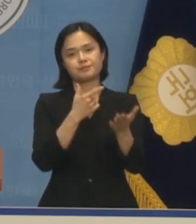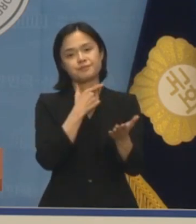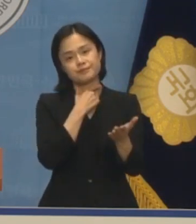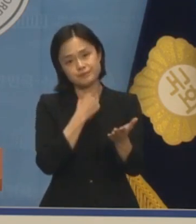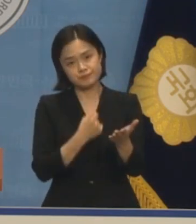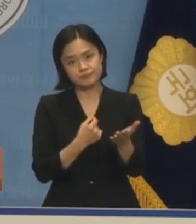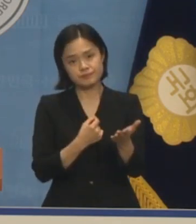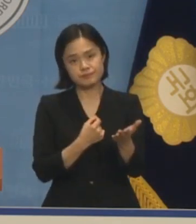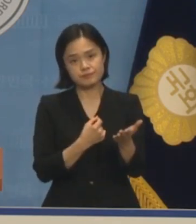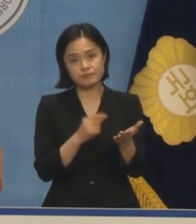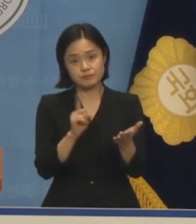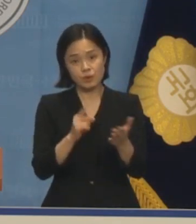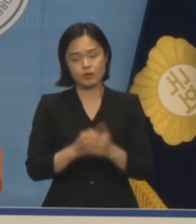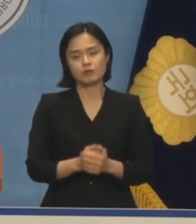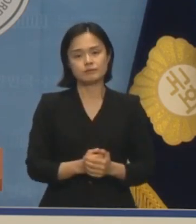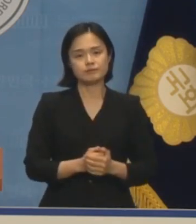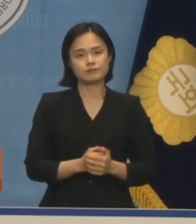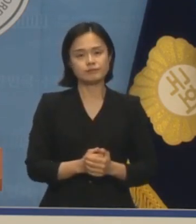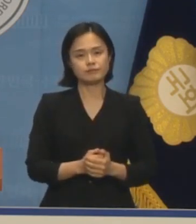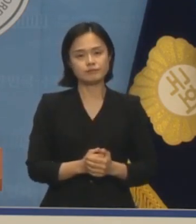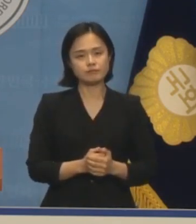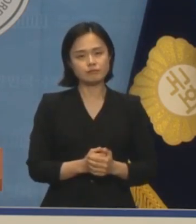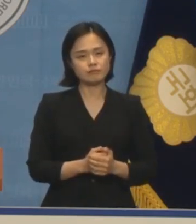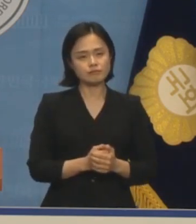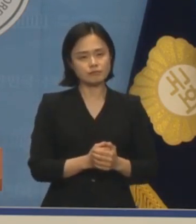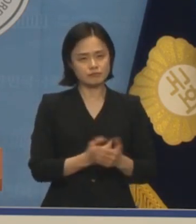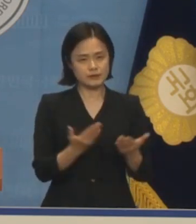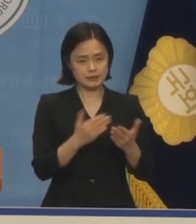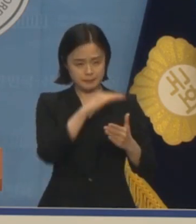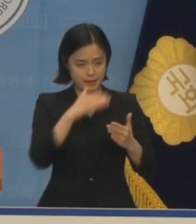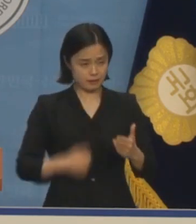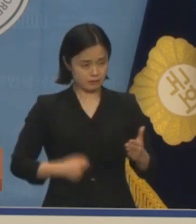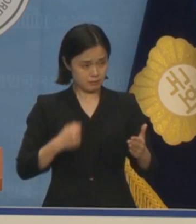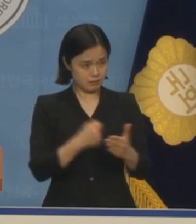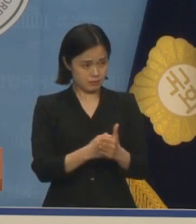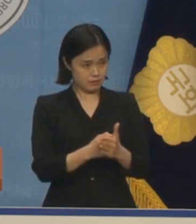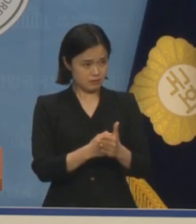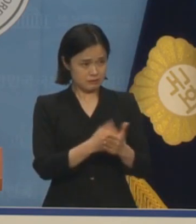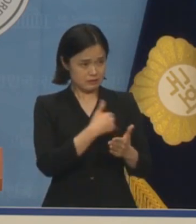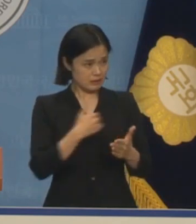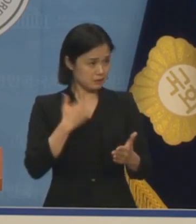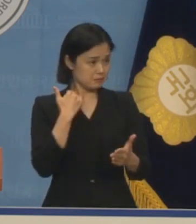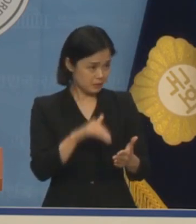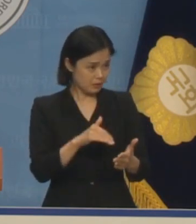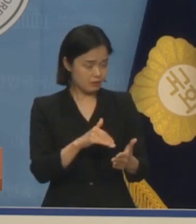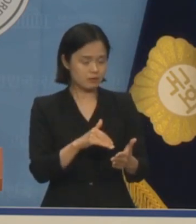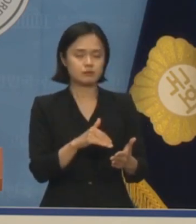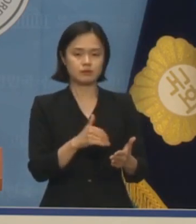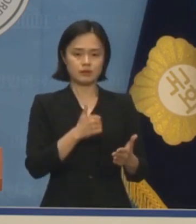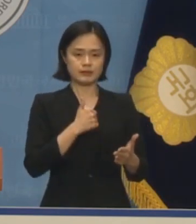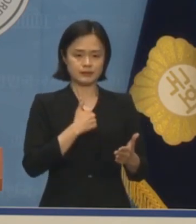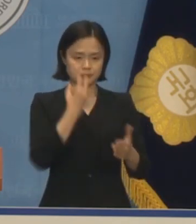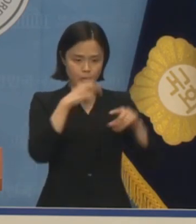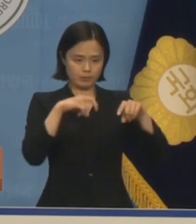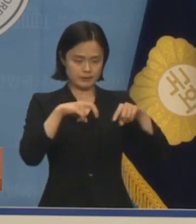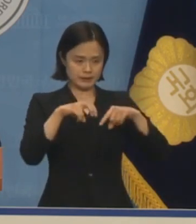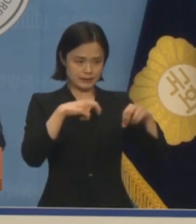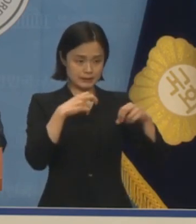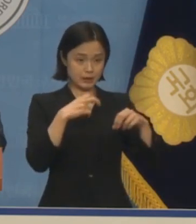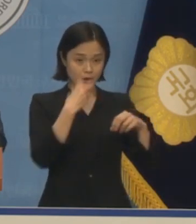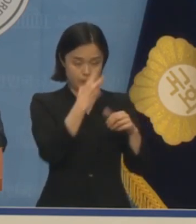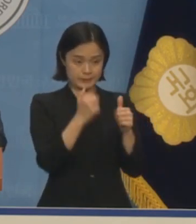섰는데요. 배짱은 없더라도 존심은 있으셨으면 좋겠고 명예는 잃더라도 양심은 지키셨으면